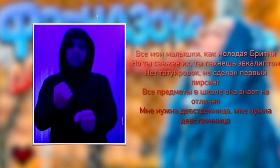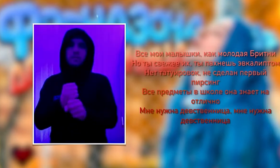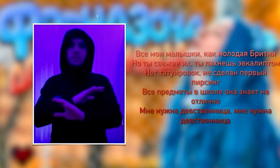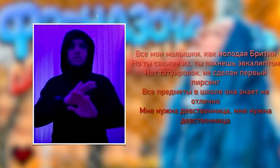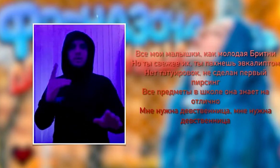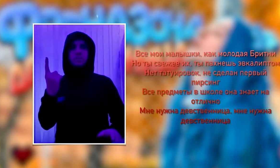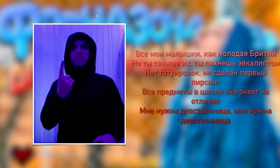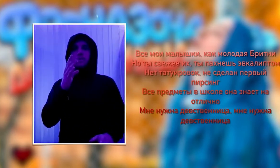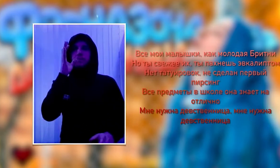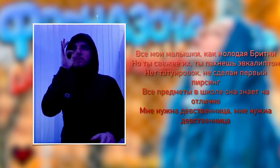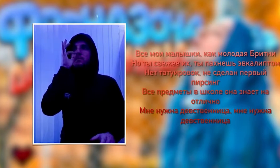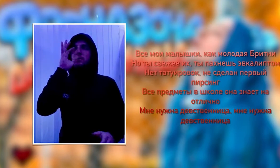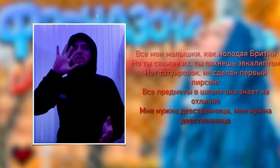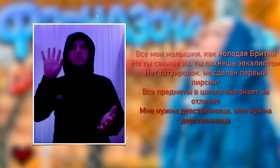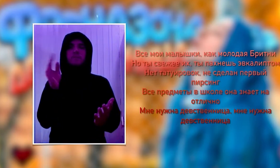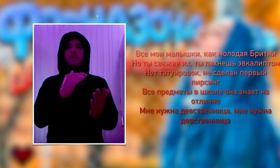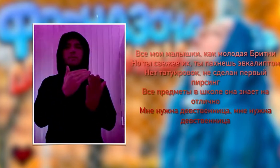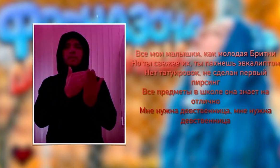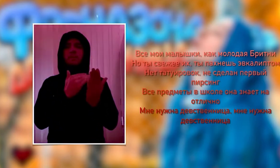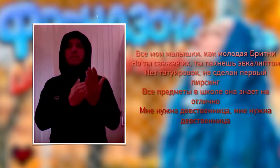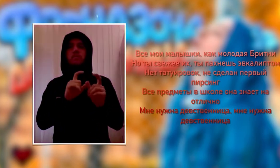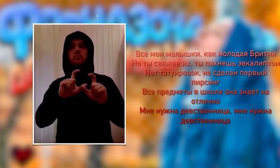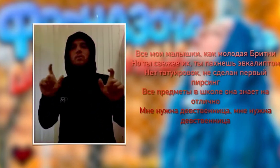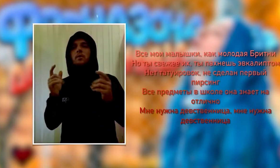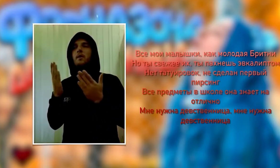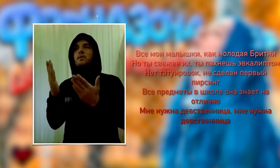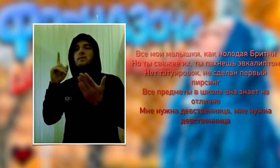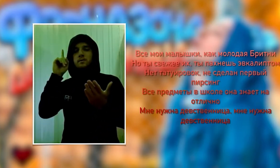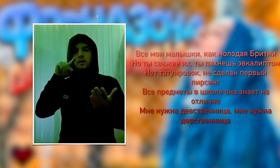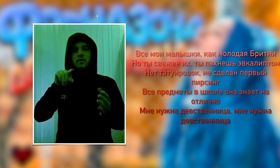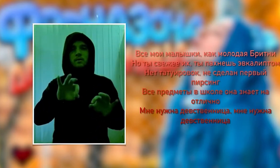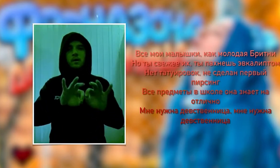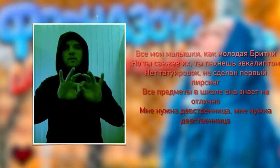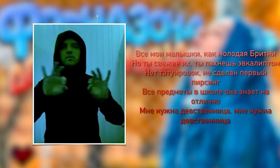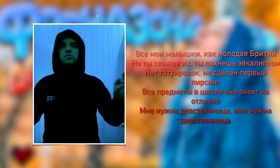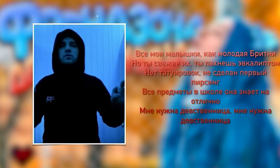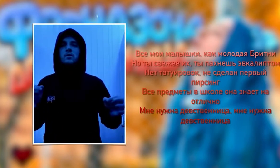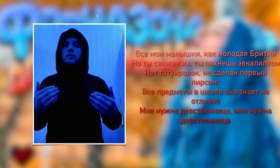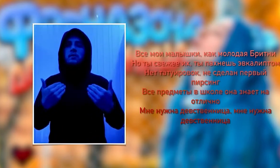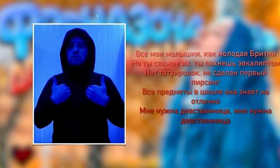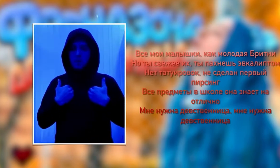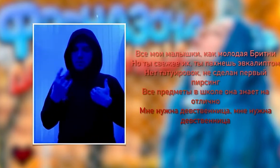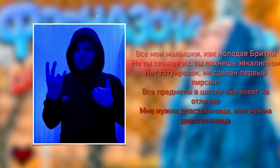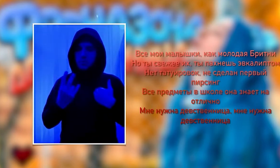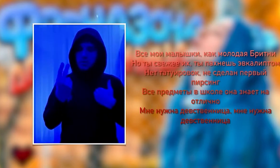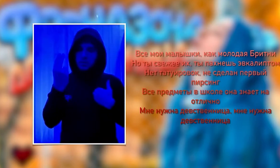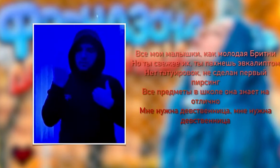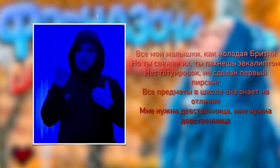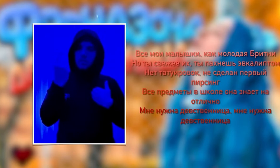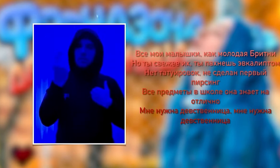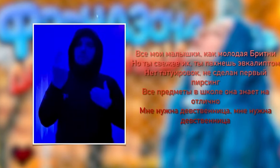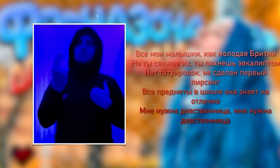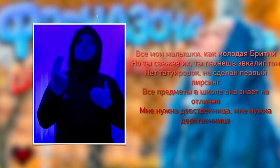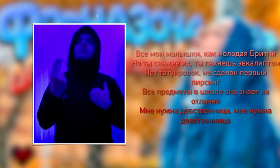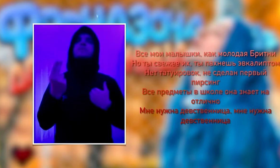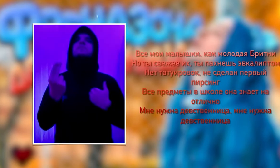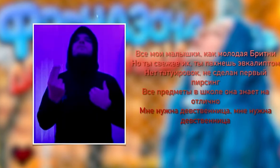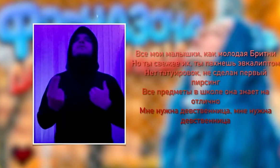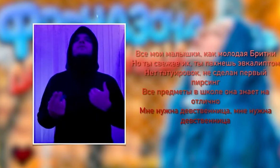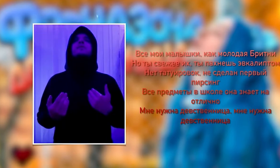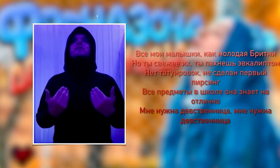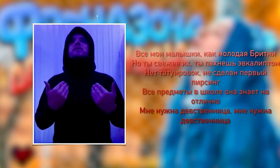не сделан первый пирсинг. Все предметы в школе она знает отлично. Мне нужна